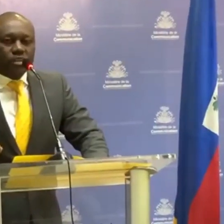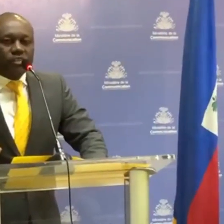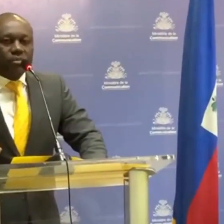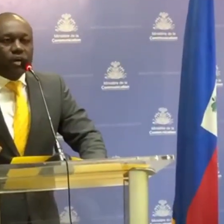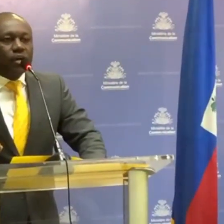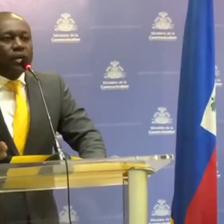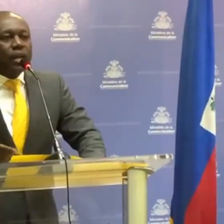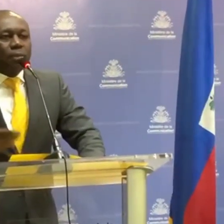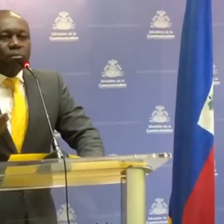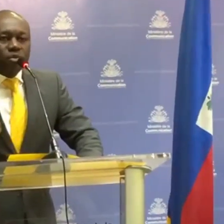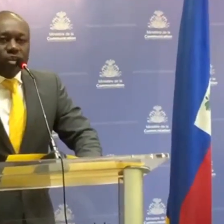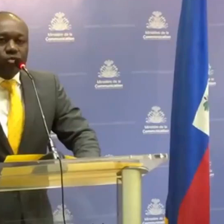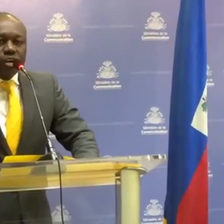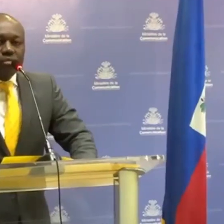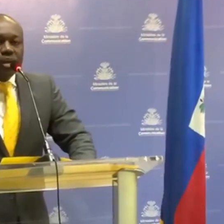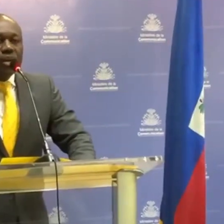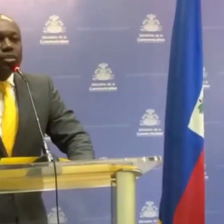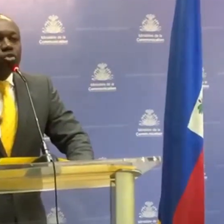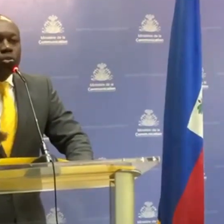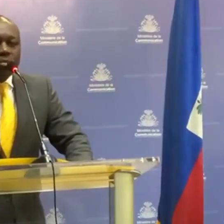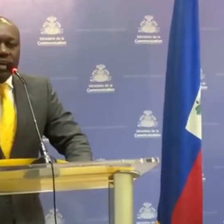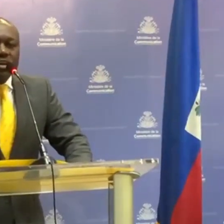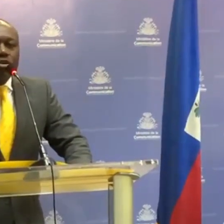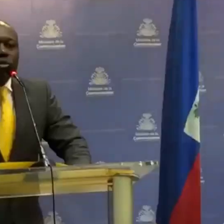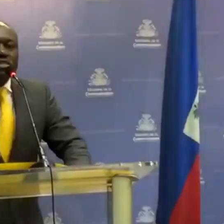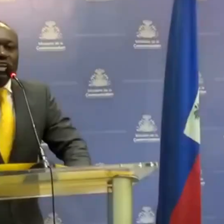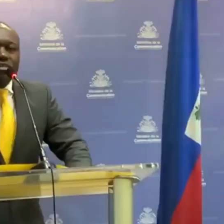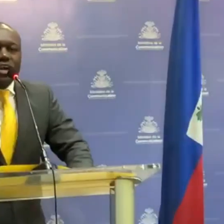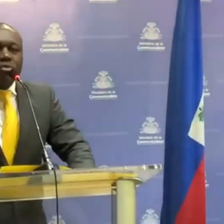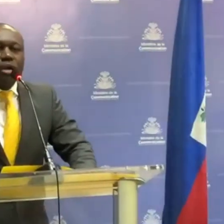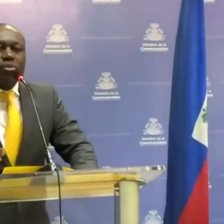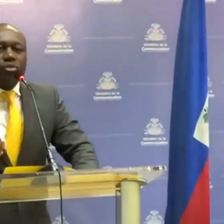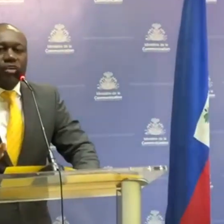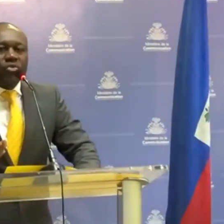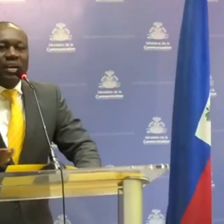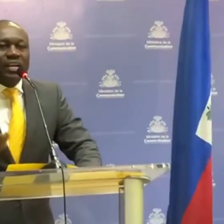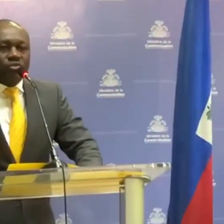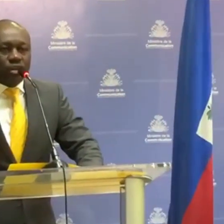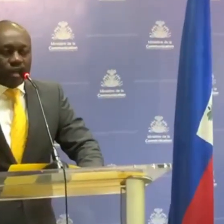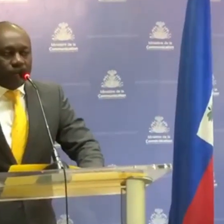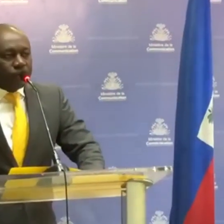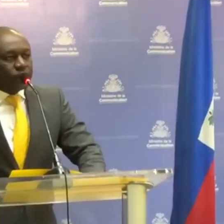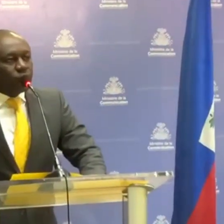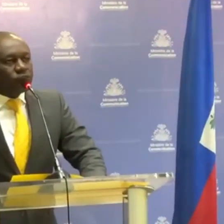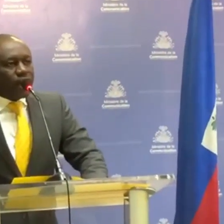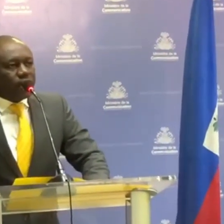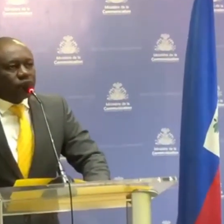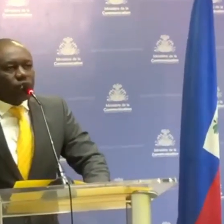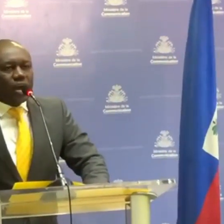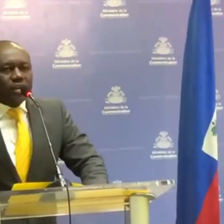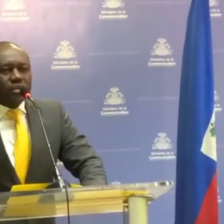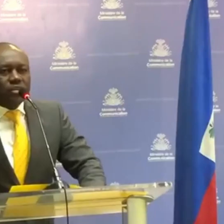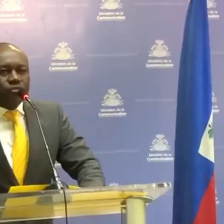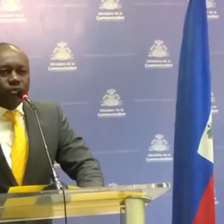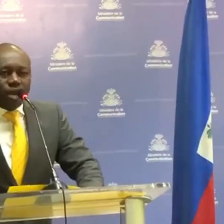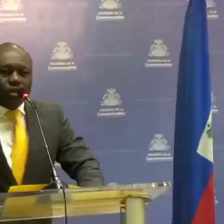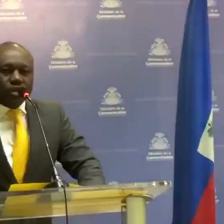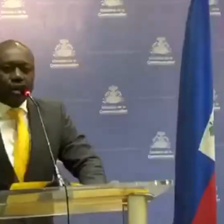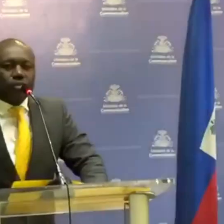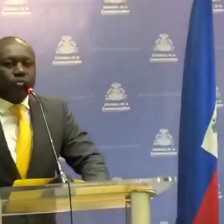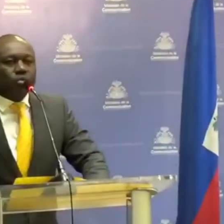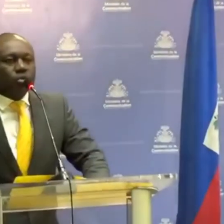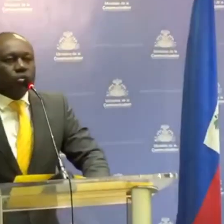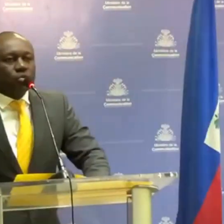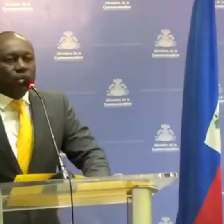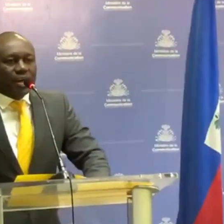fin prêté serment, la monte gouvernement, demain matin le commence travail pour la population en résultat. Donc ça, sont acquis